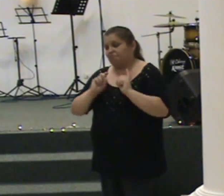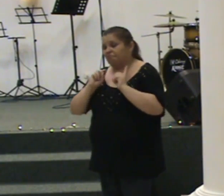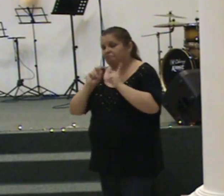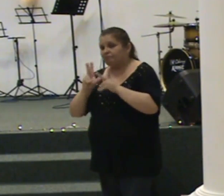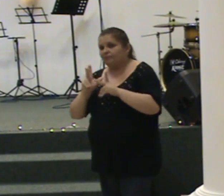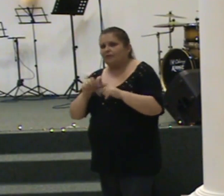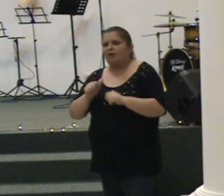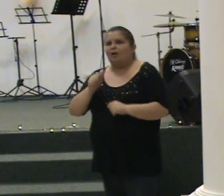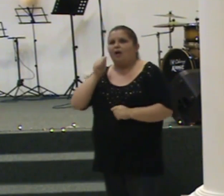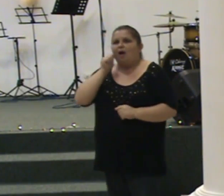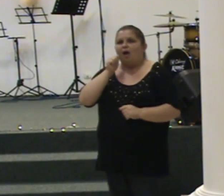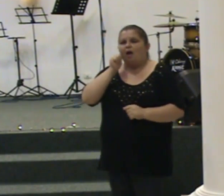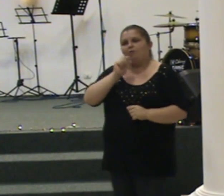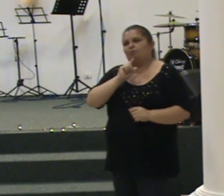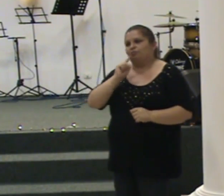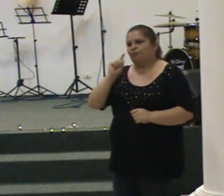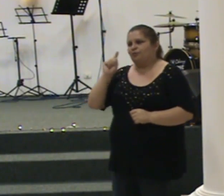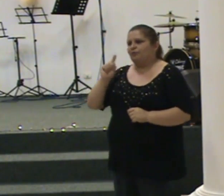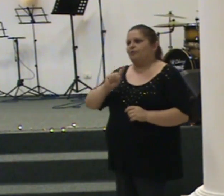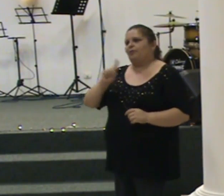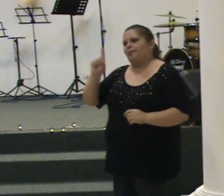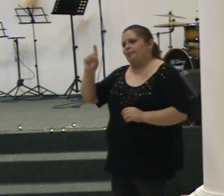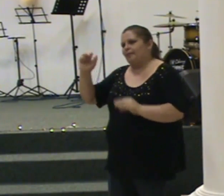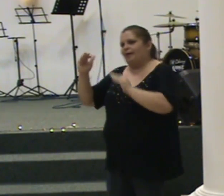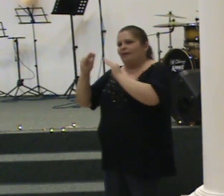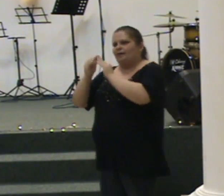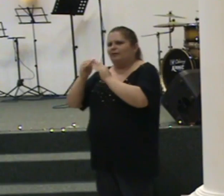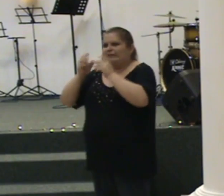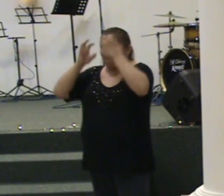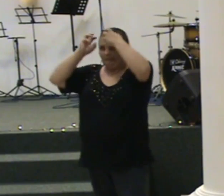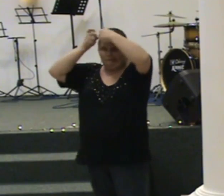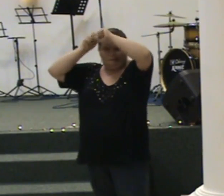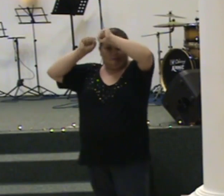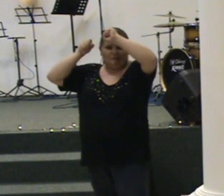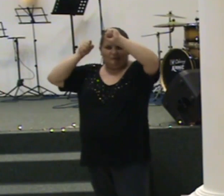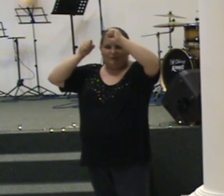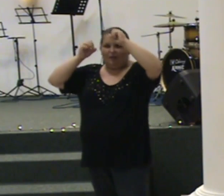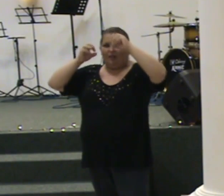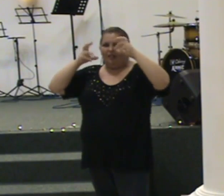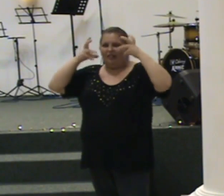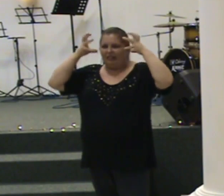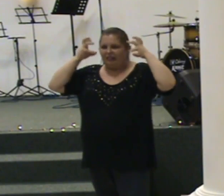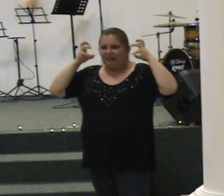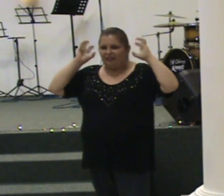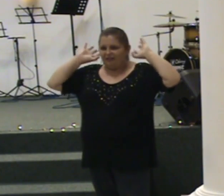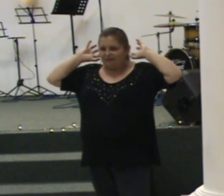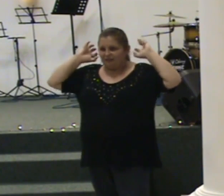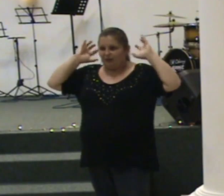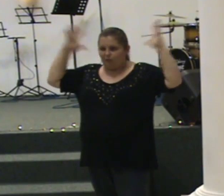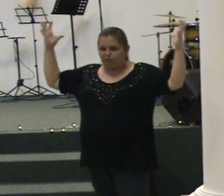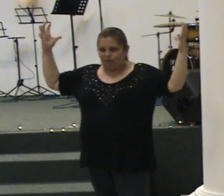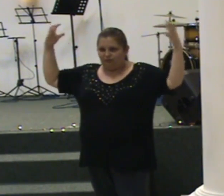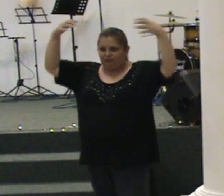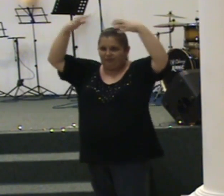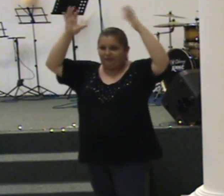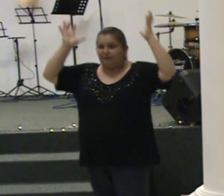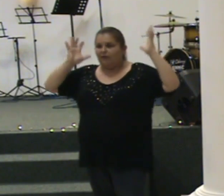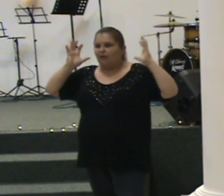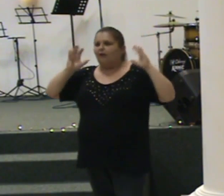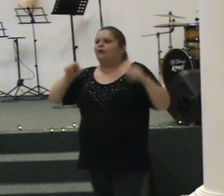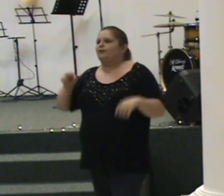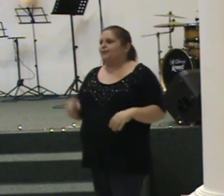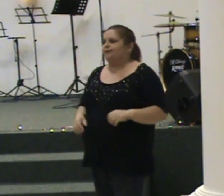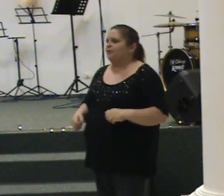E aquela menina, ela levou para casa, cabelo todo enrolado, que fazia não sei quanto tempo que não penteava. Ela deu